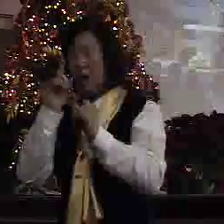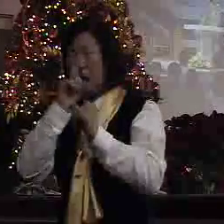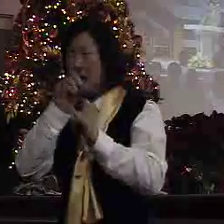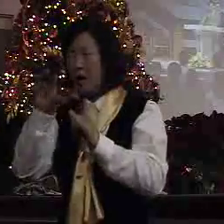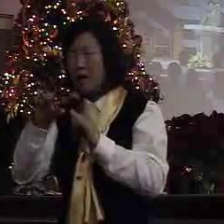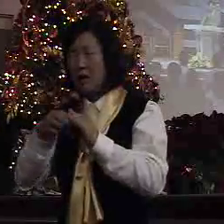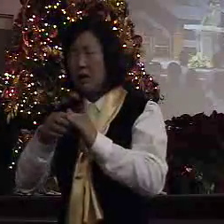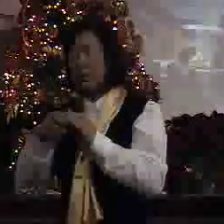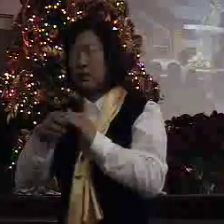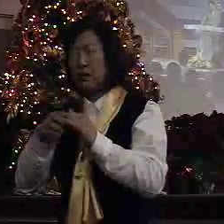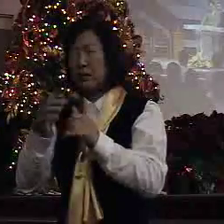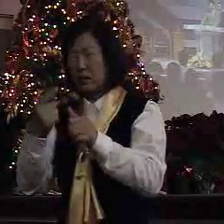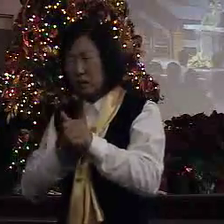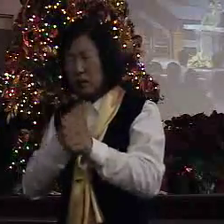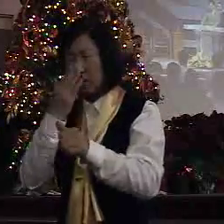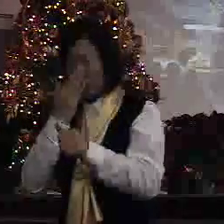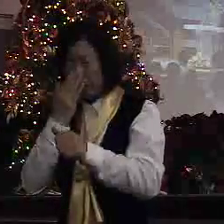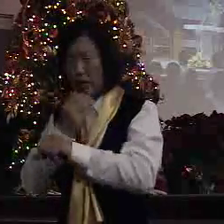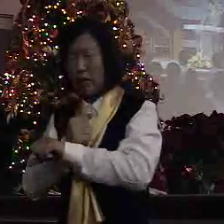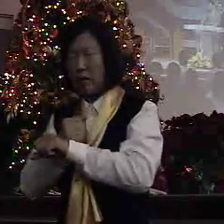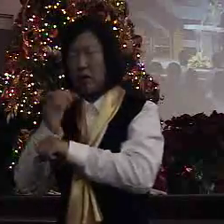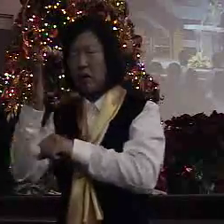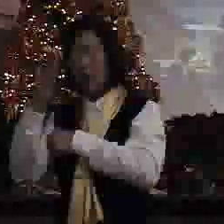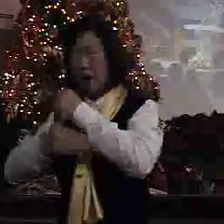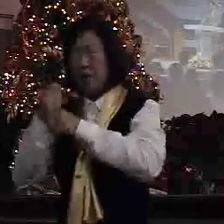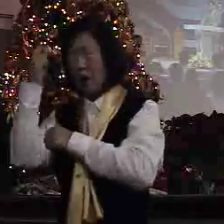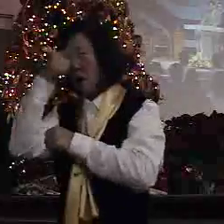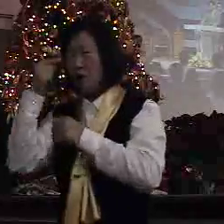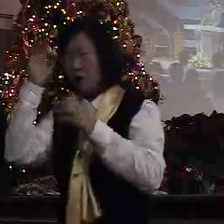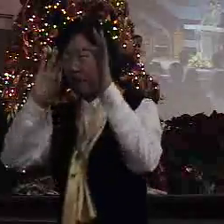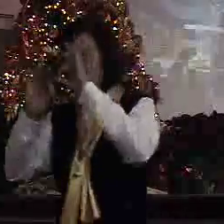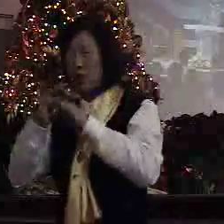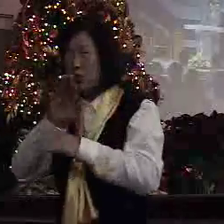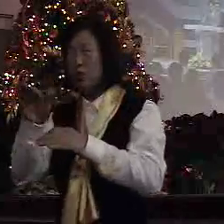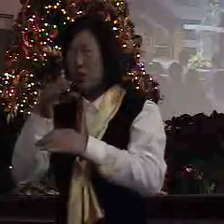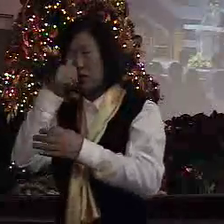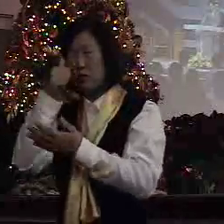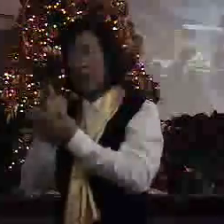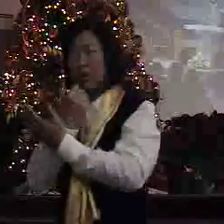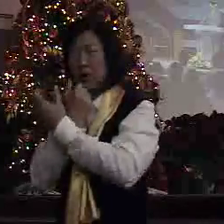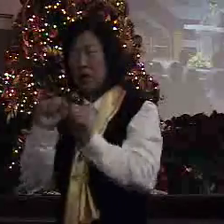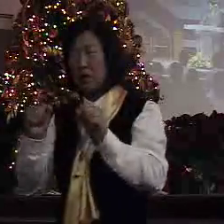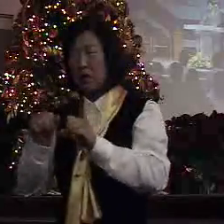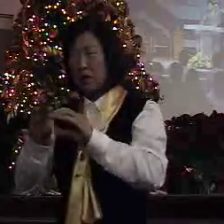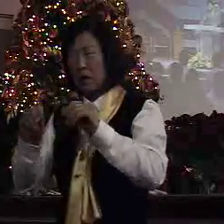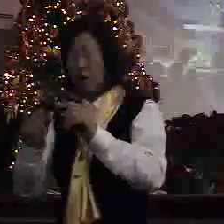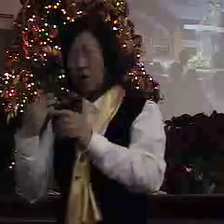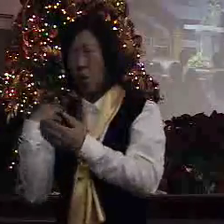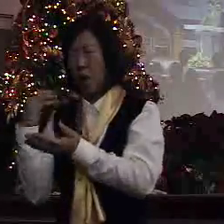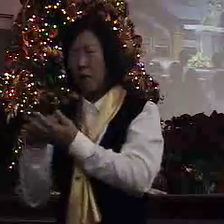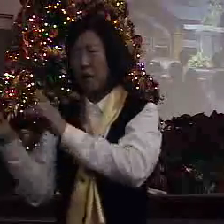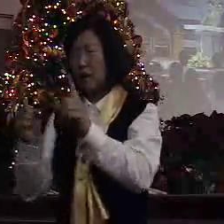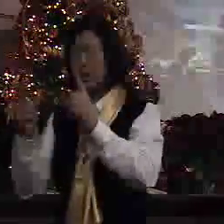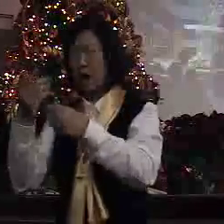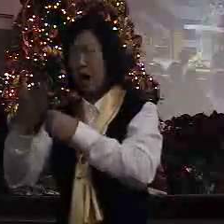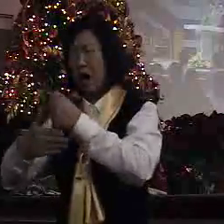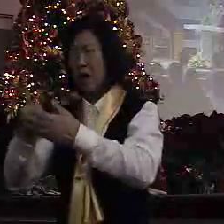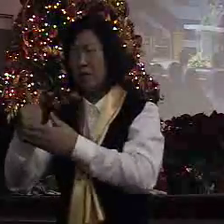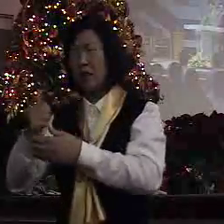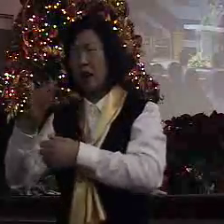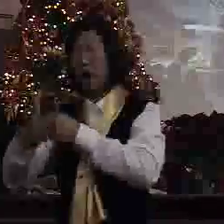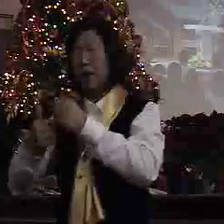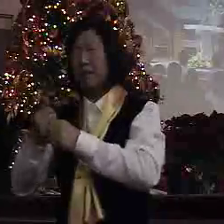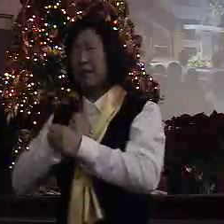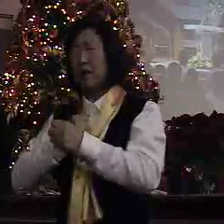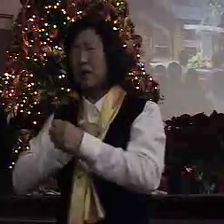길에서 떠나 스스로 겸비하고 하나님의 얼굴을 찾으면 우리 죄를 사하시고 땅을 회복하신 하나님, 우리에게 상한